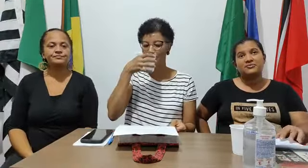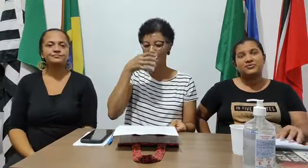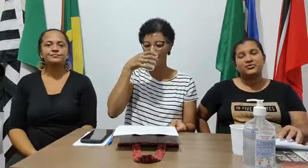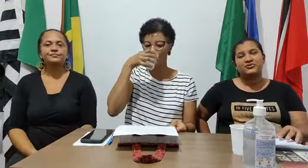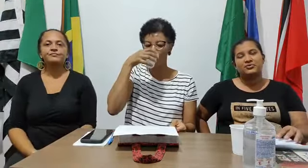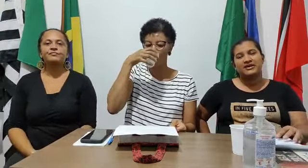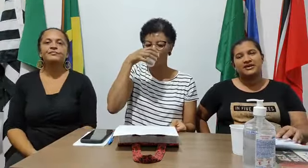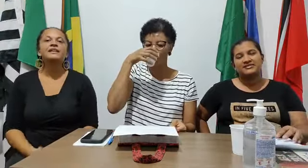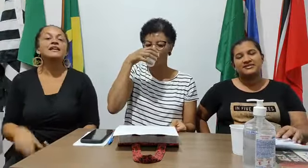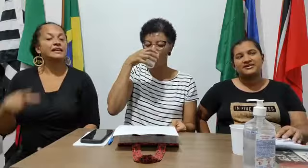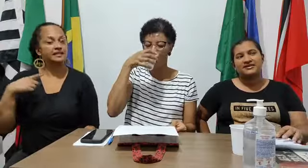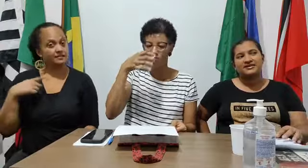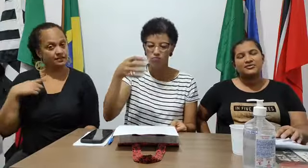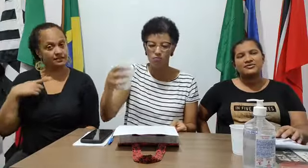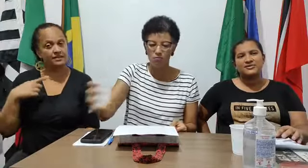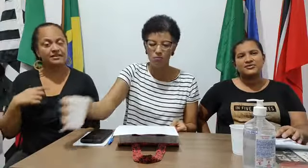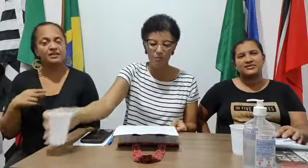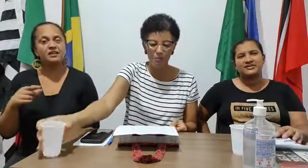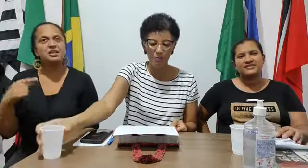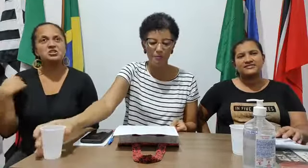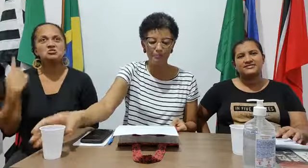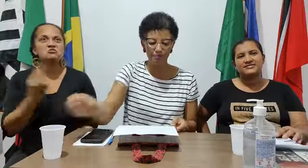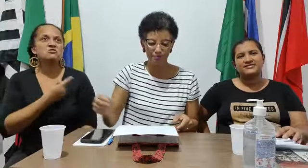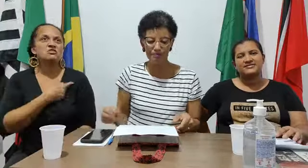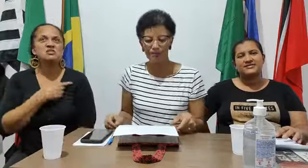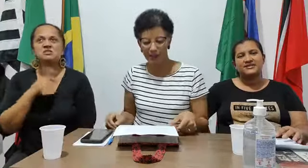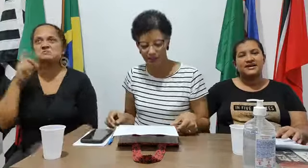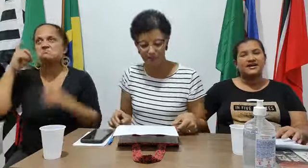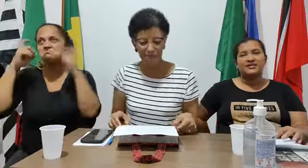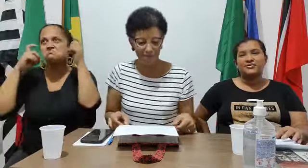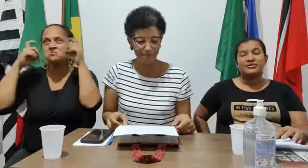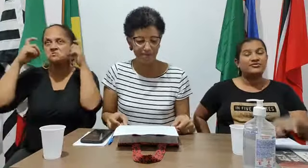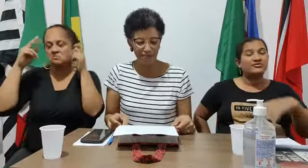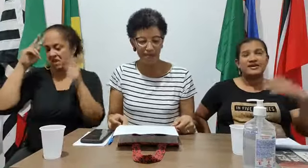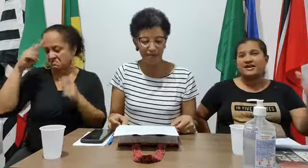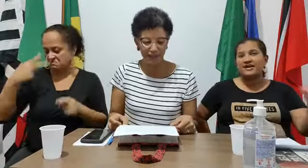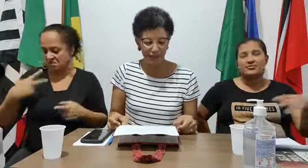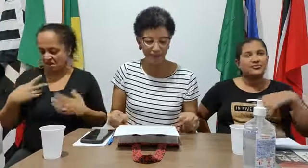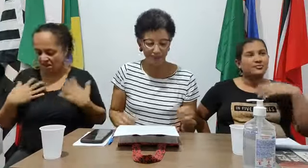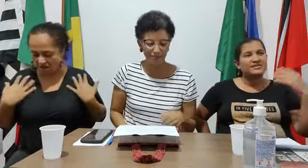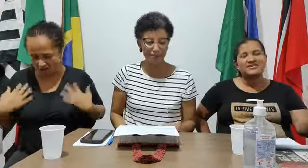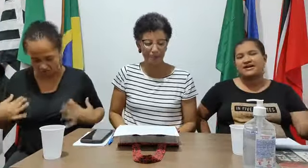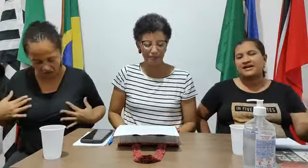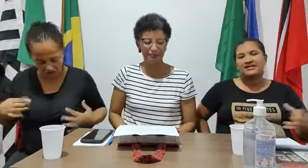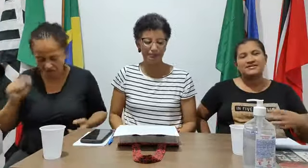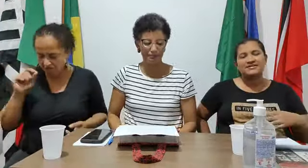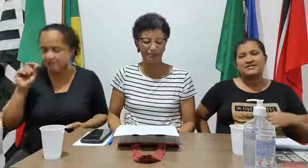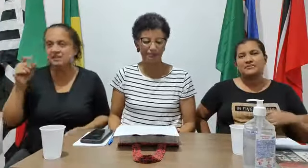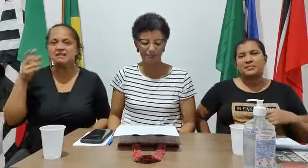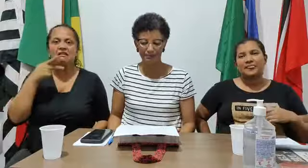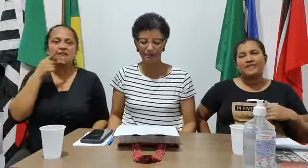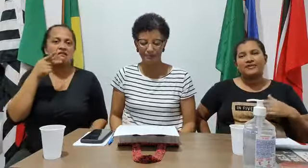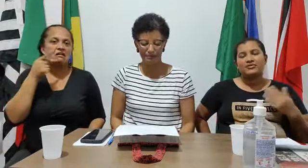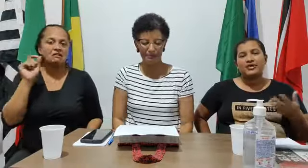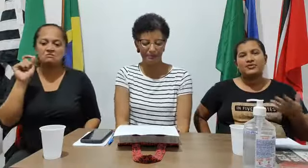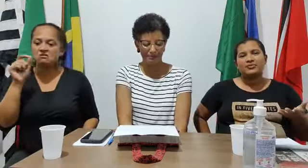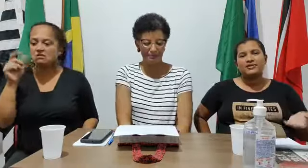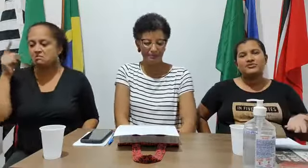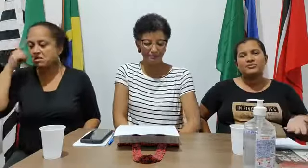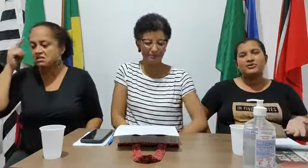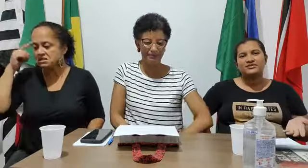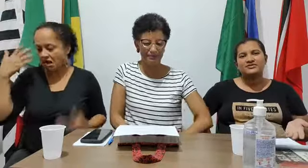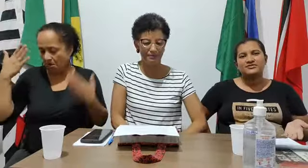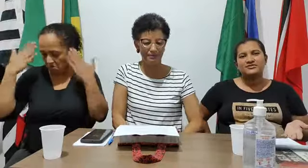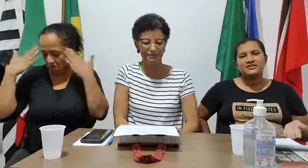fica muito apegada ao exterior, né? Ao que vão falar, ou vão pensar, e que é